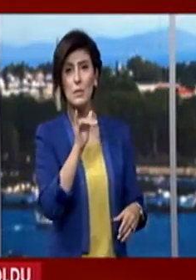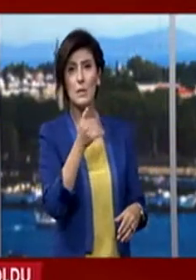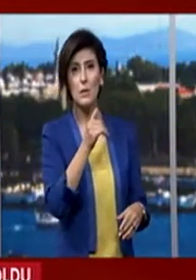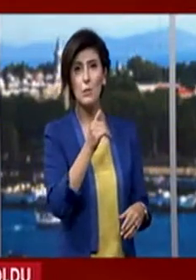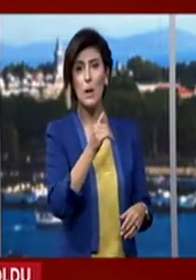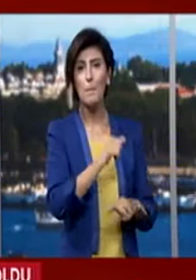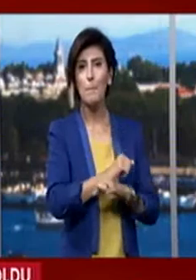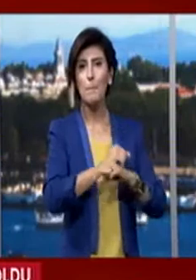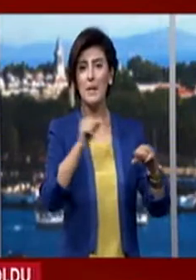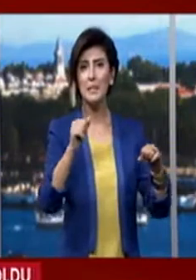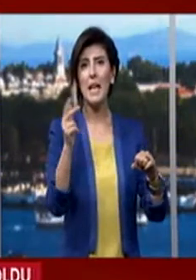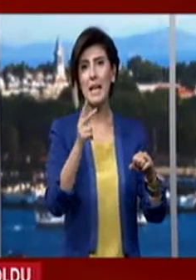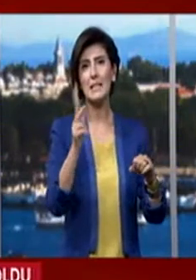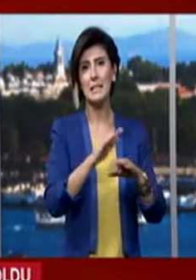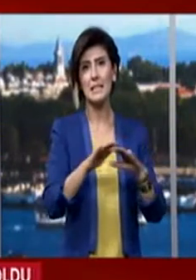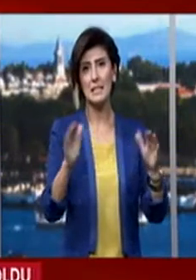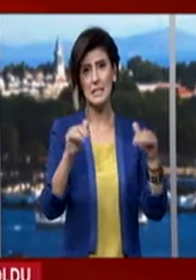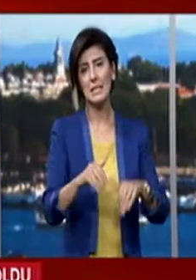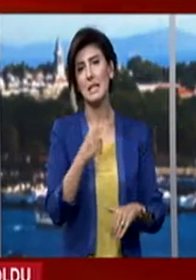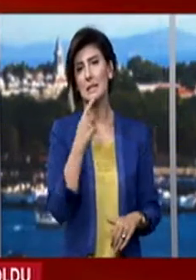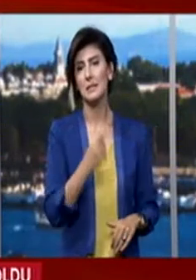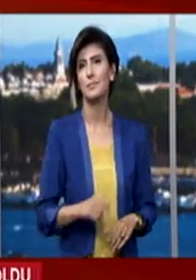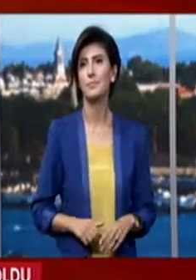kilogram patlayıcıyı da etkisiz hale getirdi.